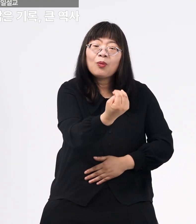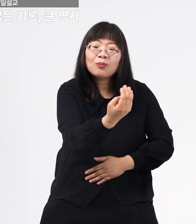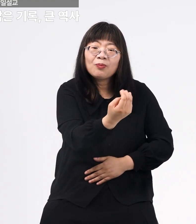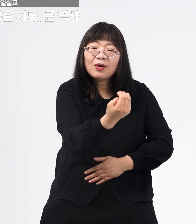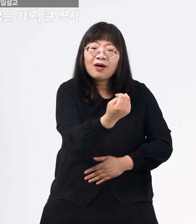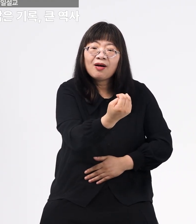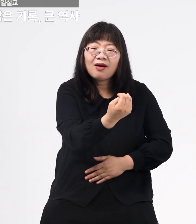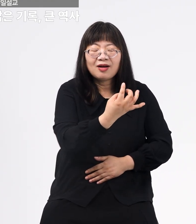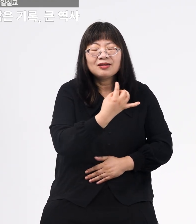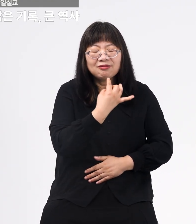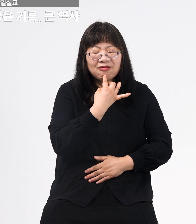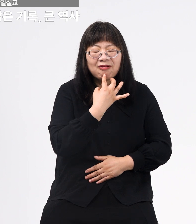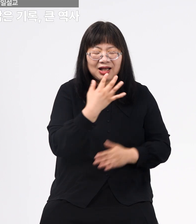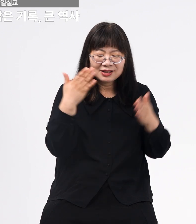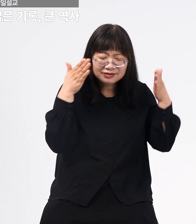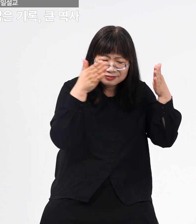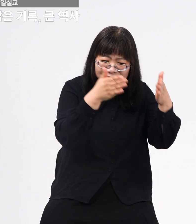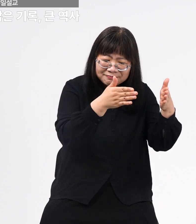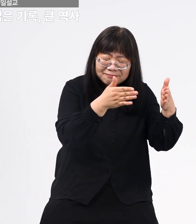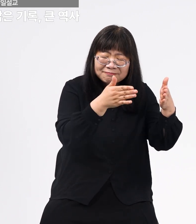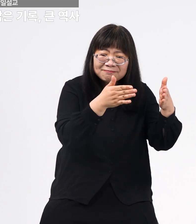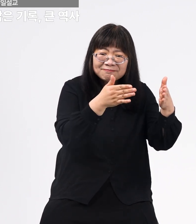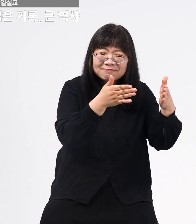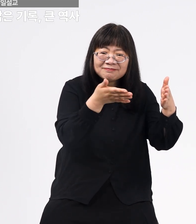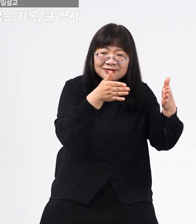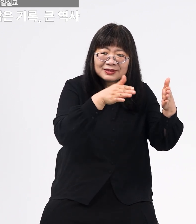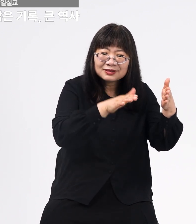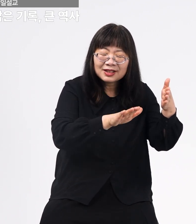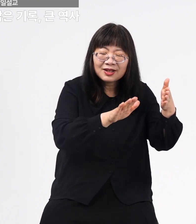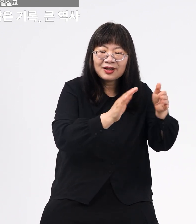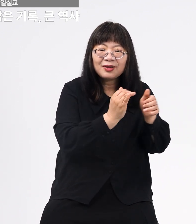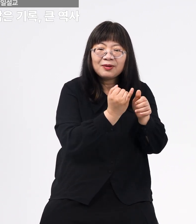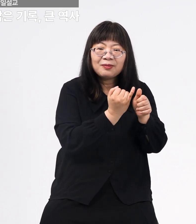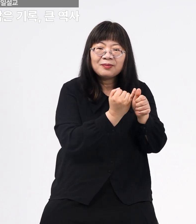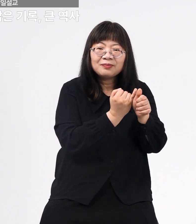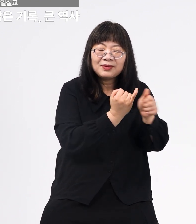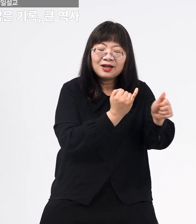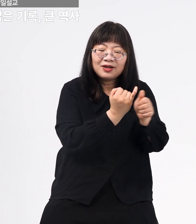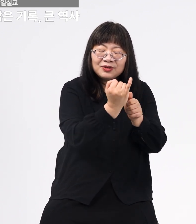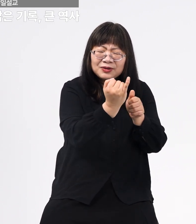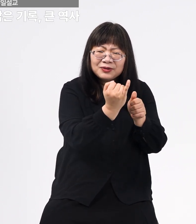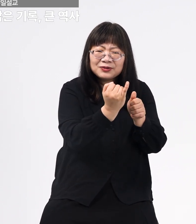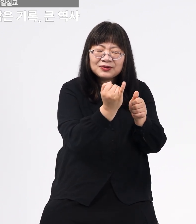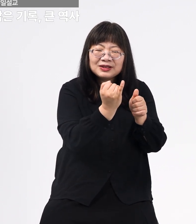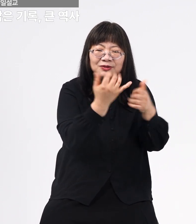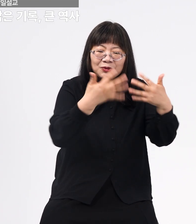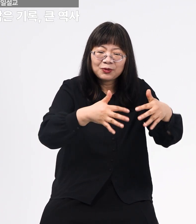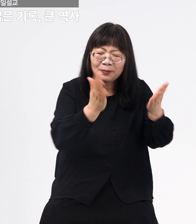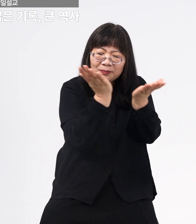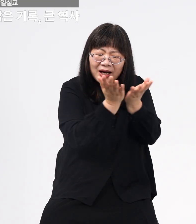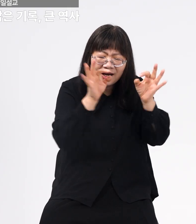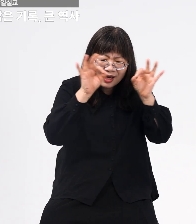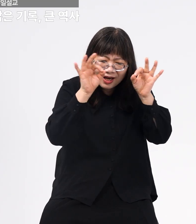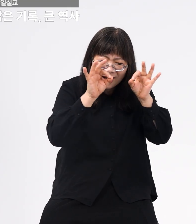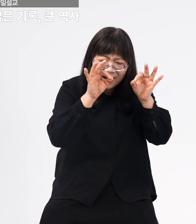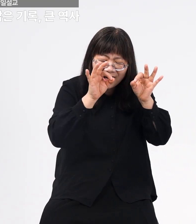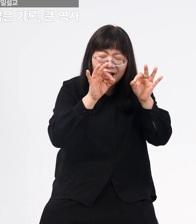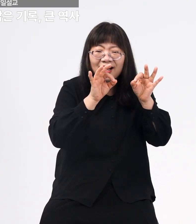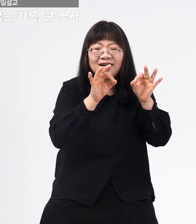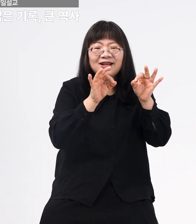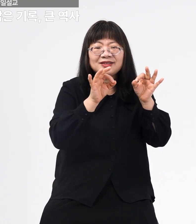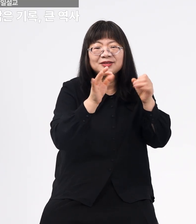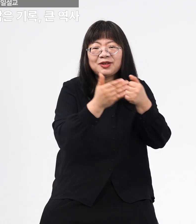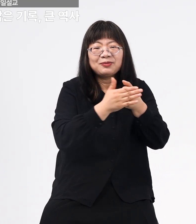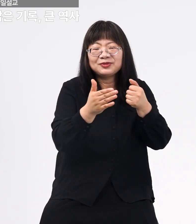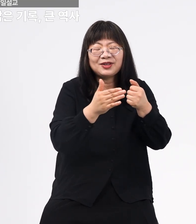가지 지표가 있잖아요. 거기에 배우자들도 딱 맞춰갖고 찾으려니까 눈에 안 들어오는